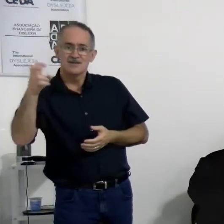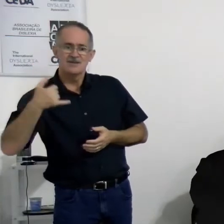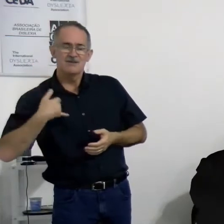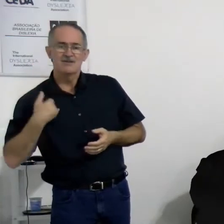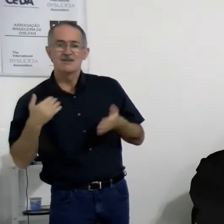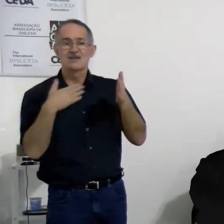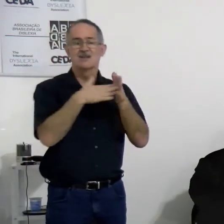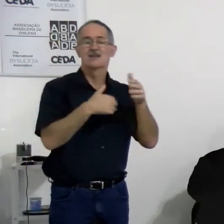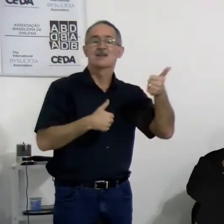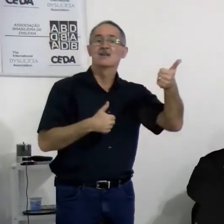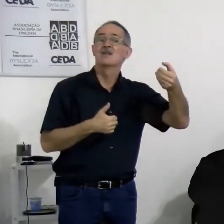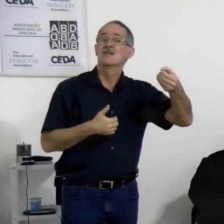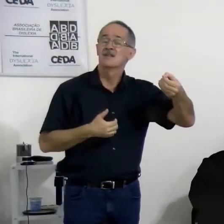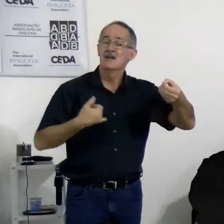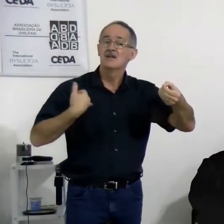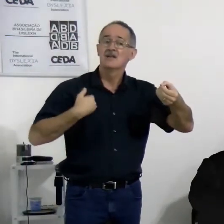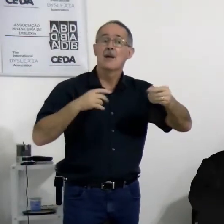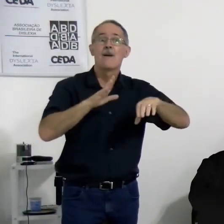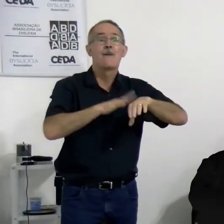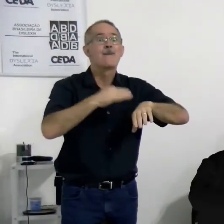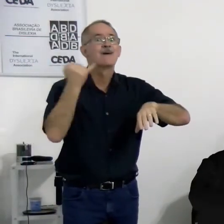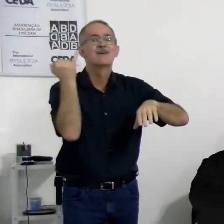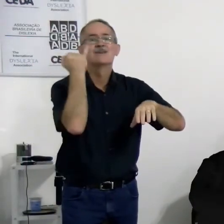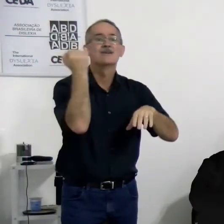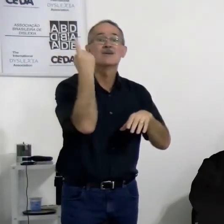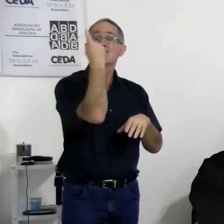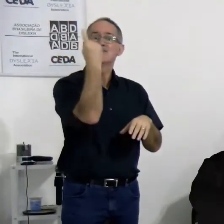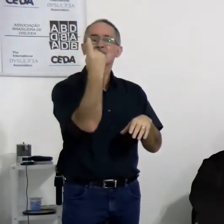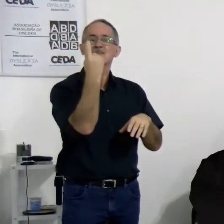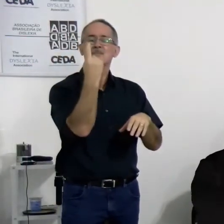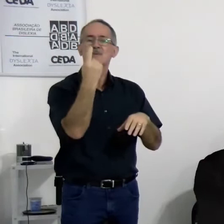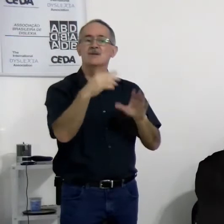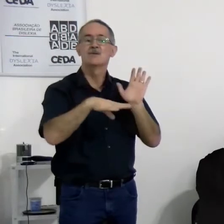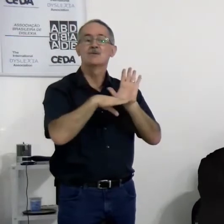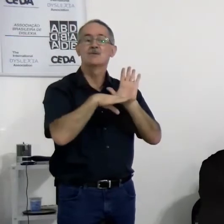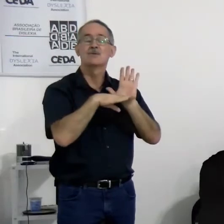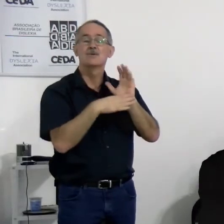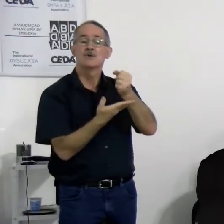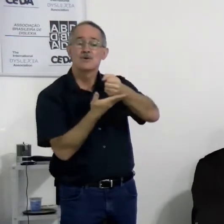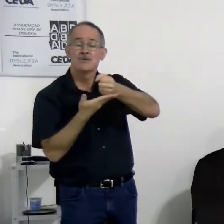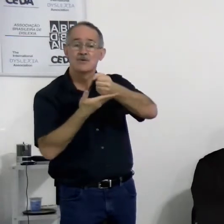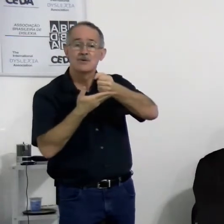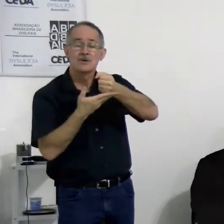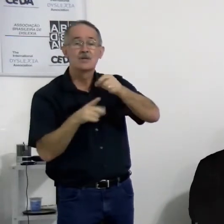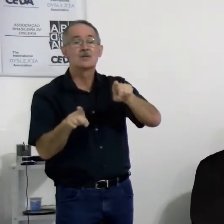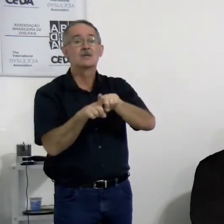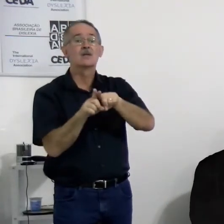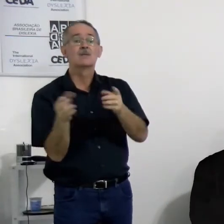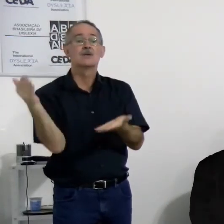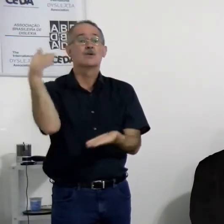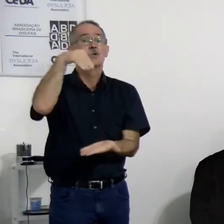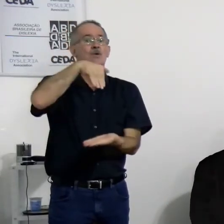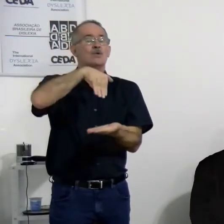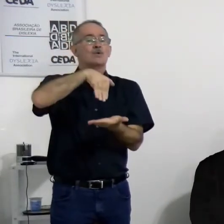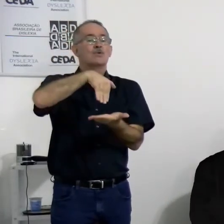mas o interesse principal está no primeiro ciclo da educação fundamental e no último ano do ensino,